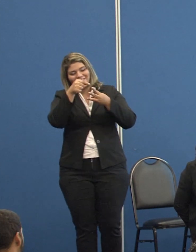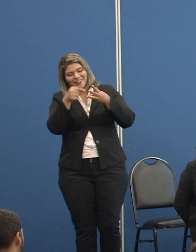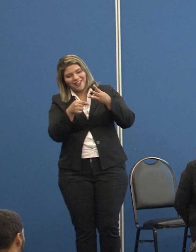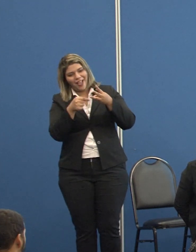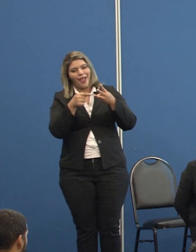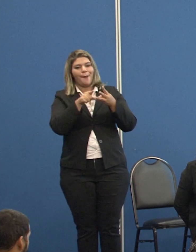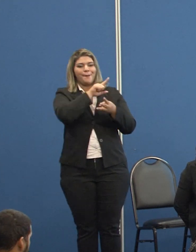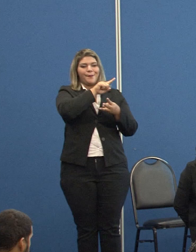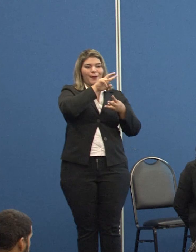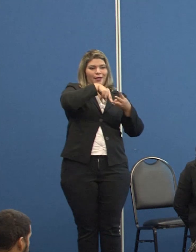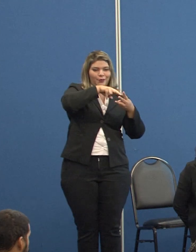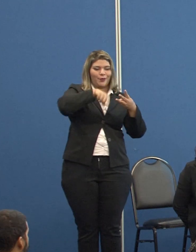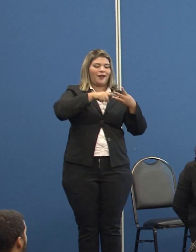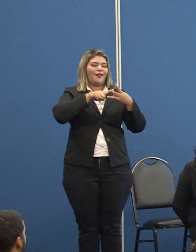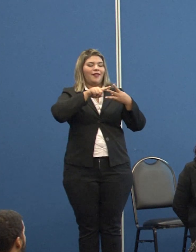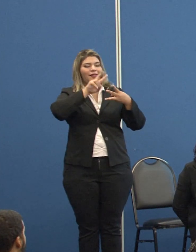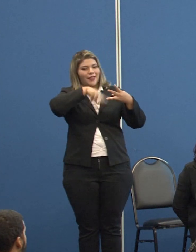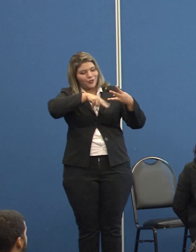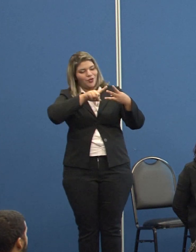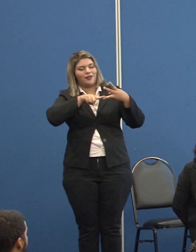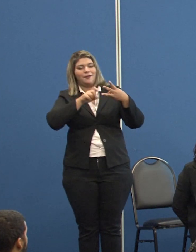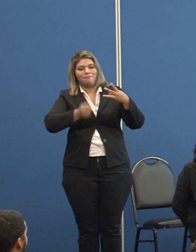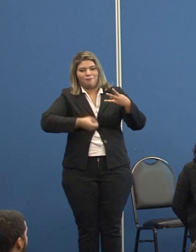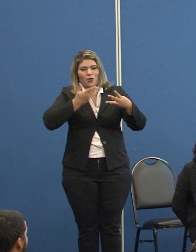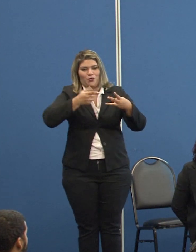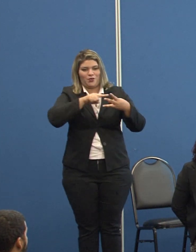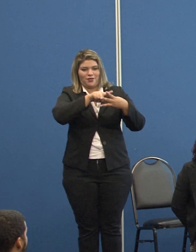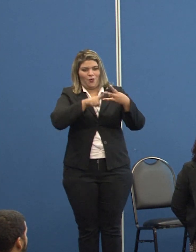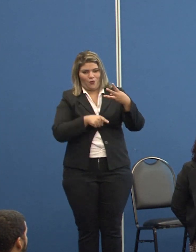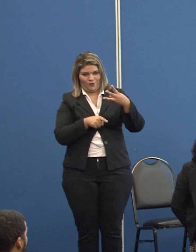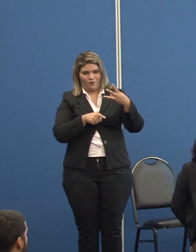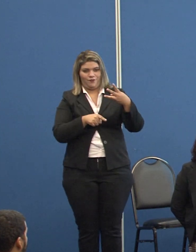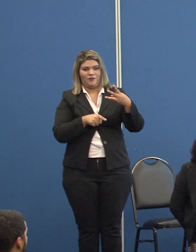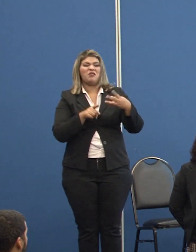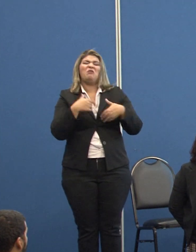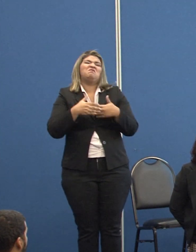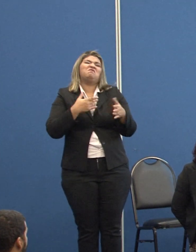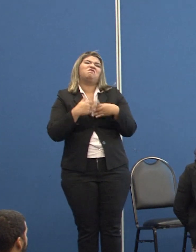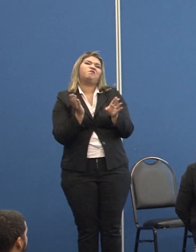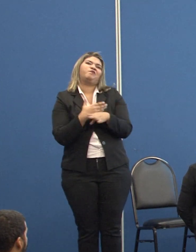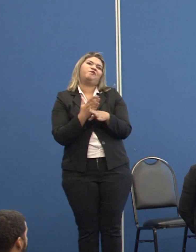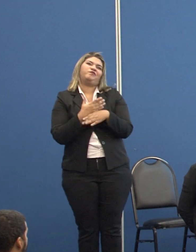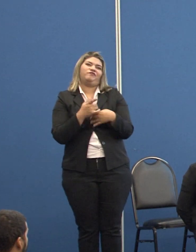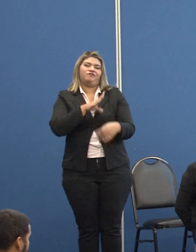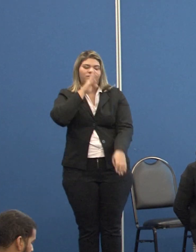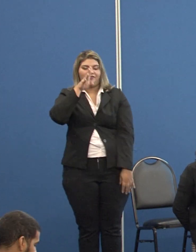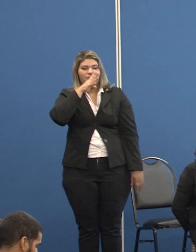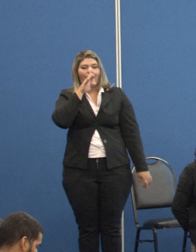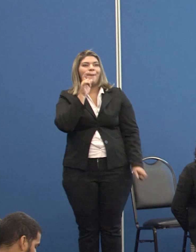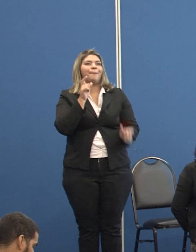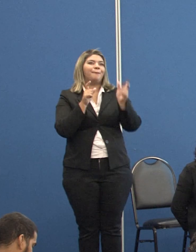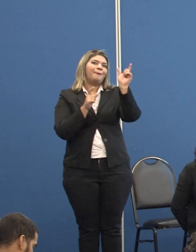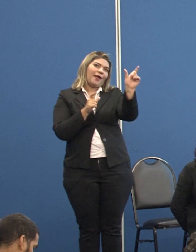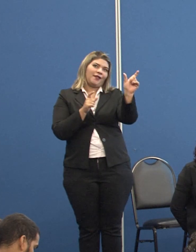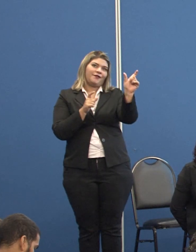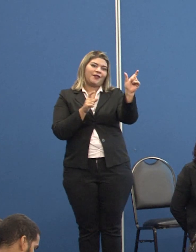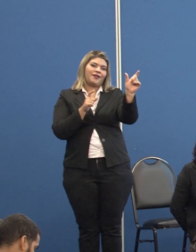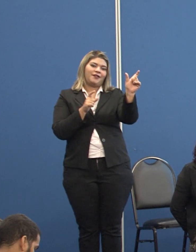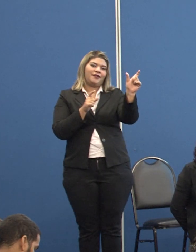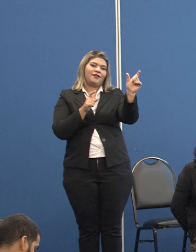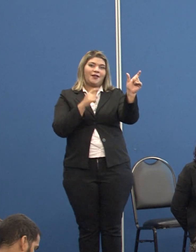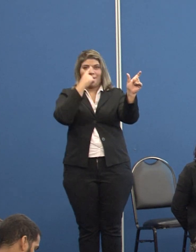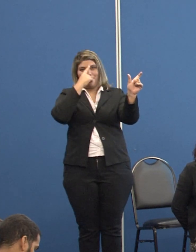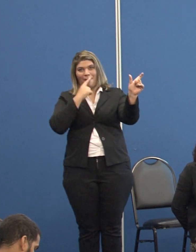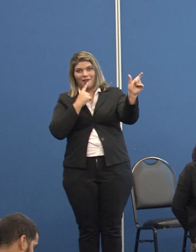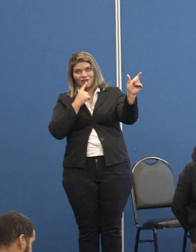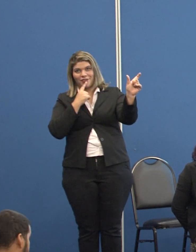a produção textual. Ok? Então, não é somente palavra, porque muitas vezes a gente vê que o ensino é palavra,